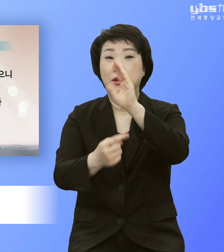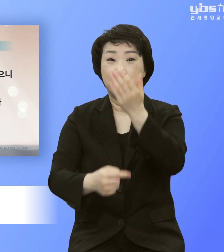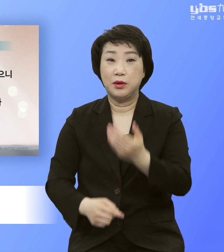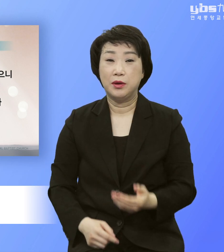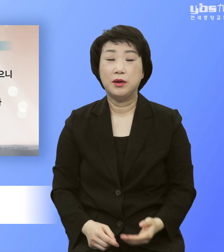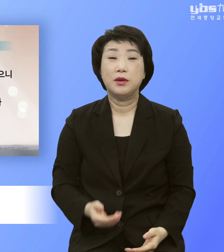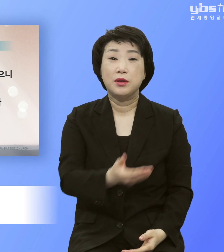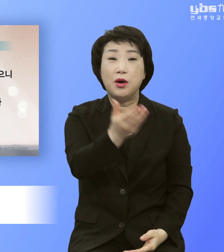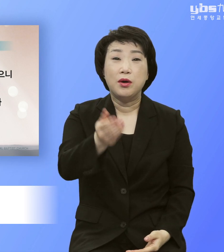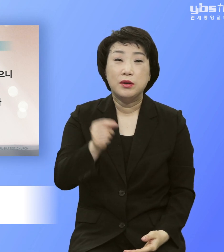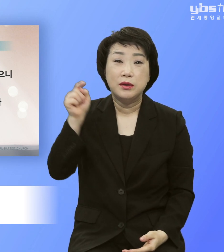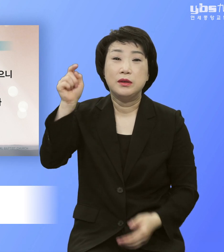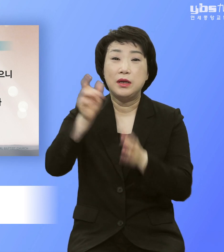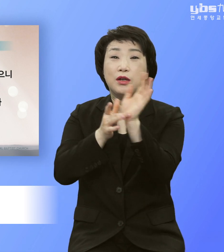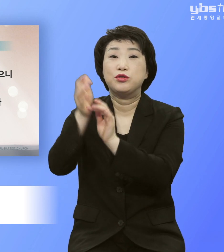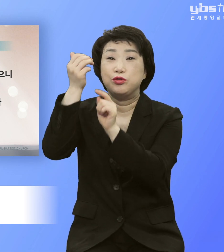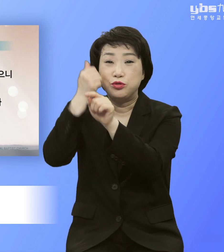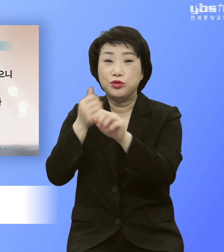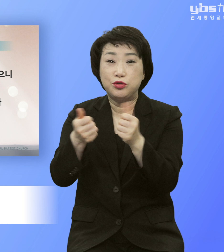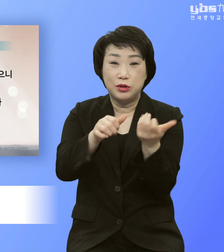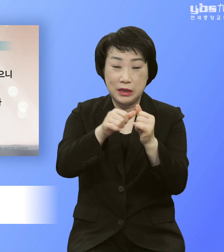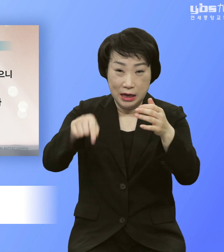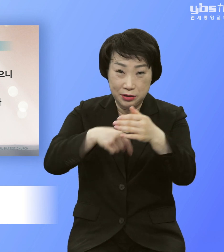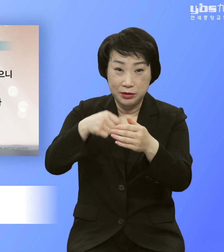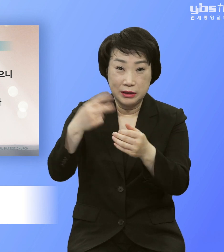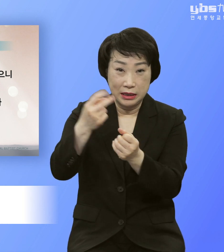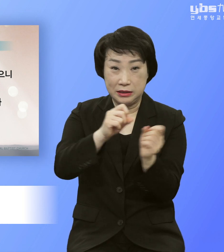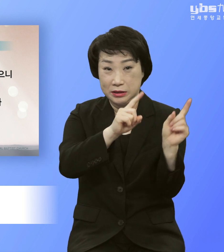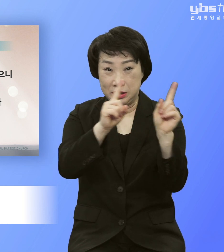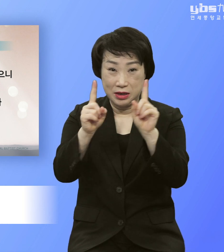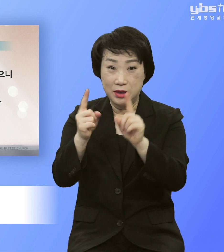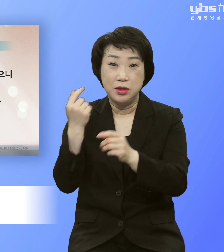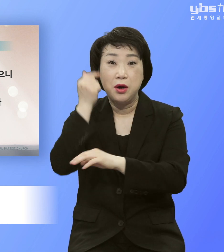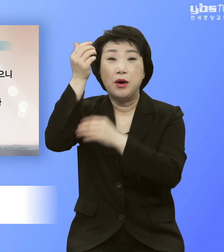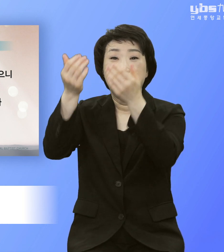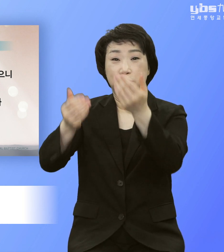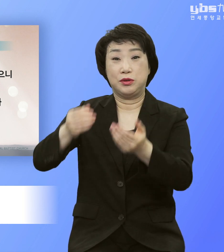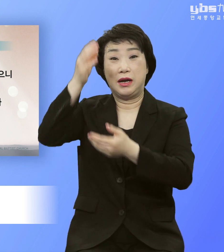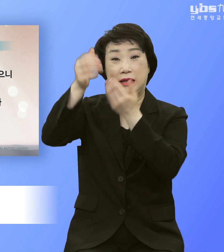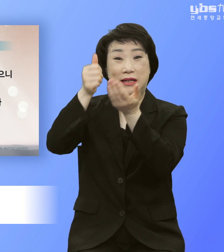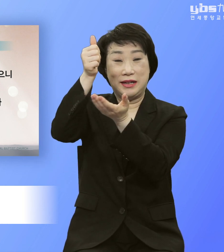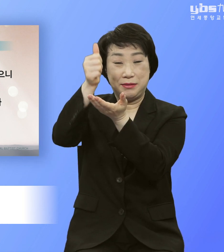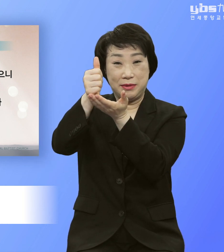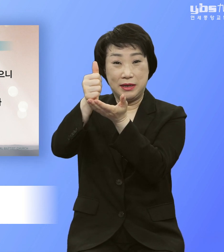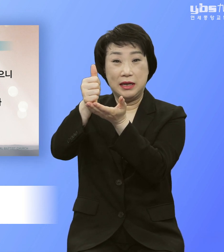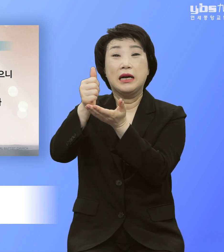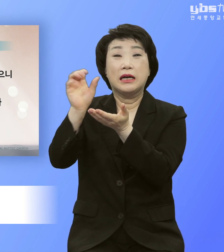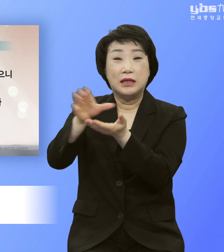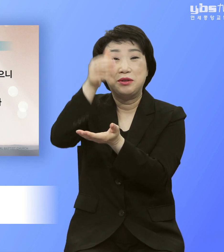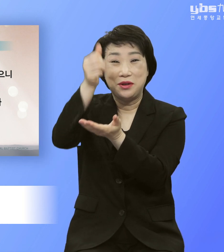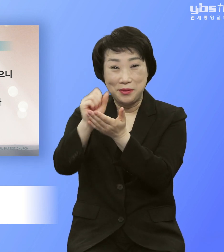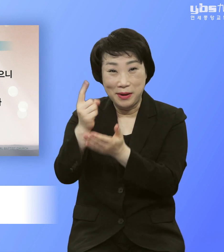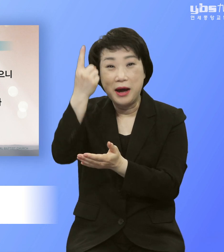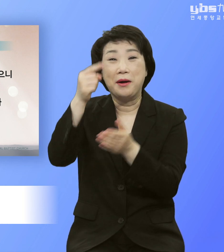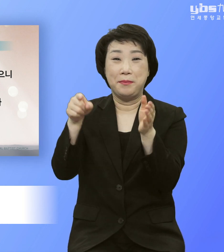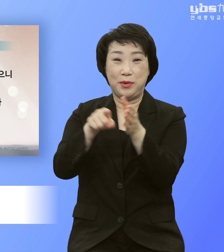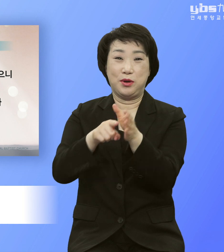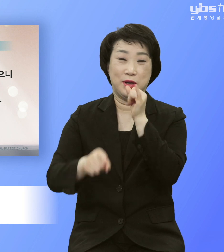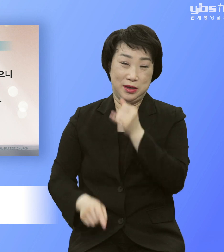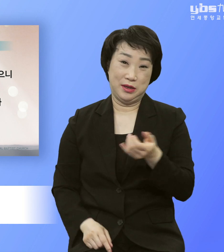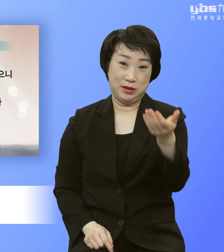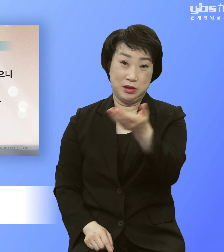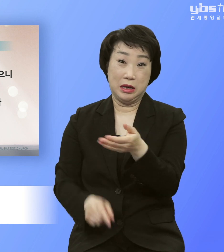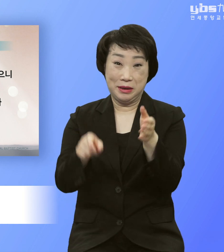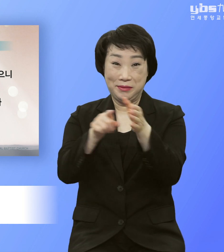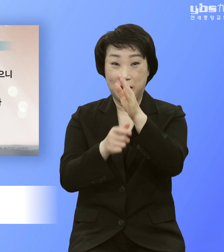바 되었으니 너희는 저를 죽은 자 가운데서 살리시고 영광을 주신 하나님을 그리스도로 말미암아